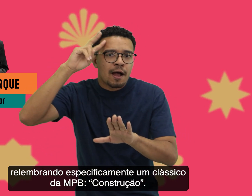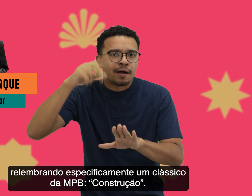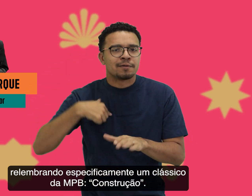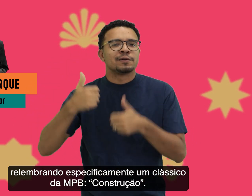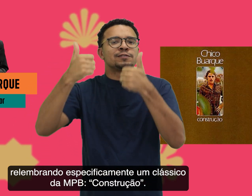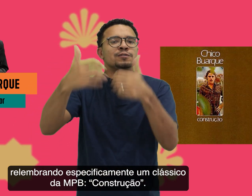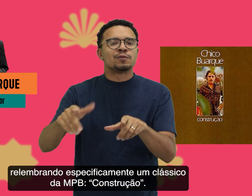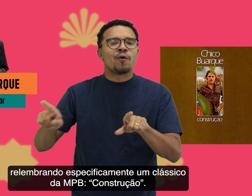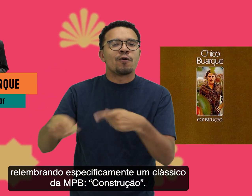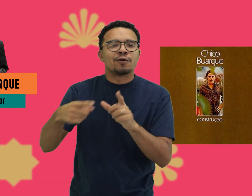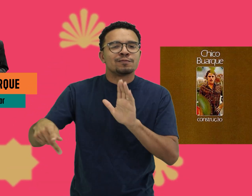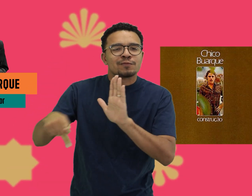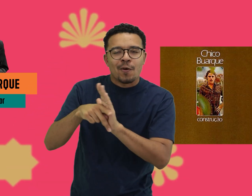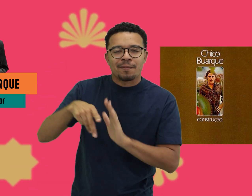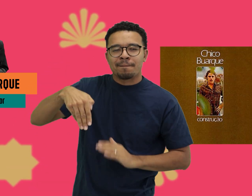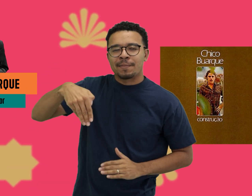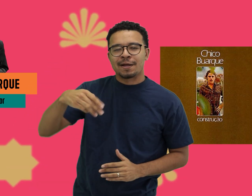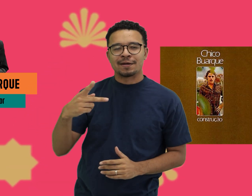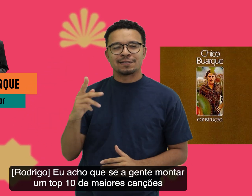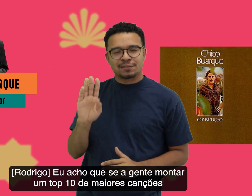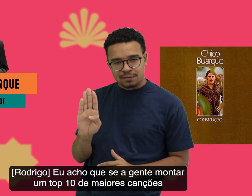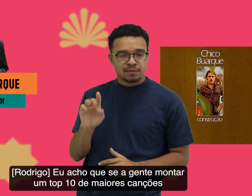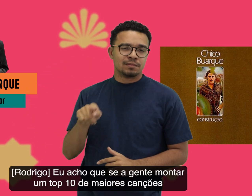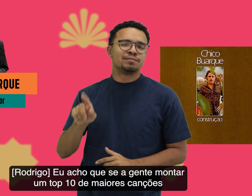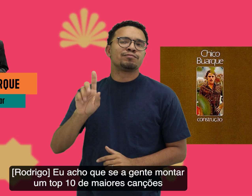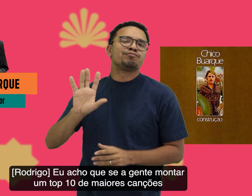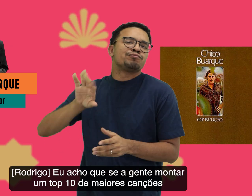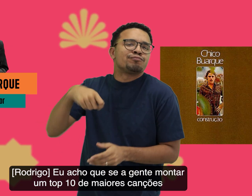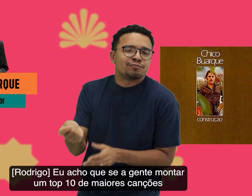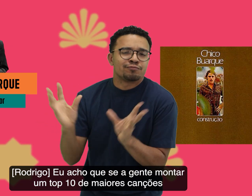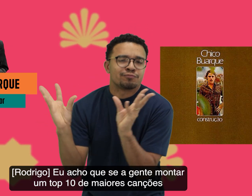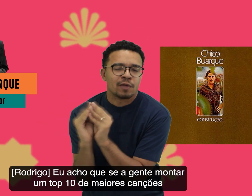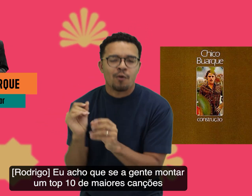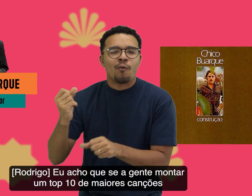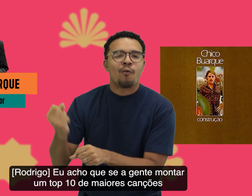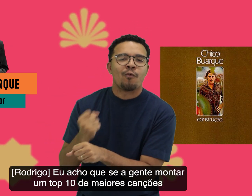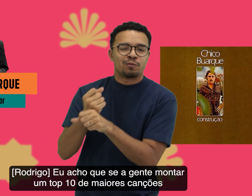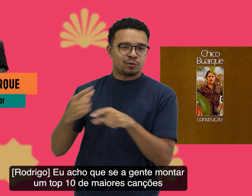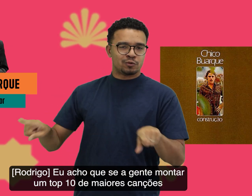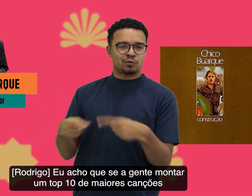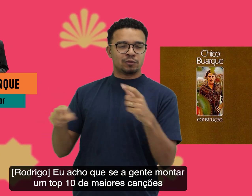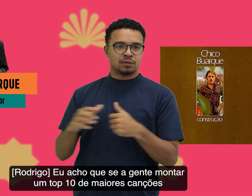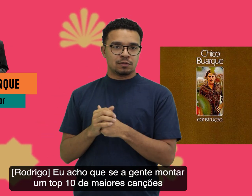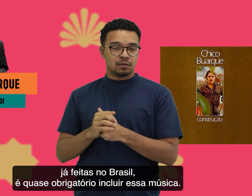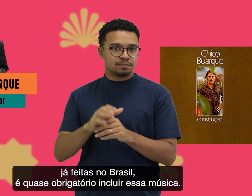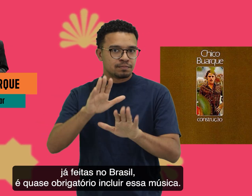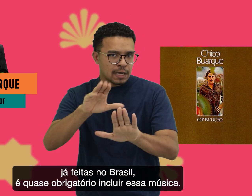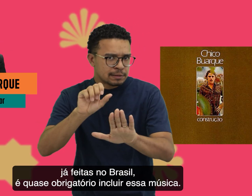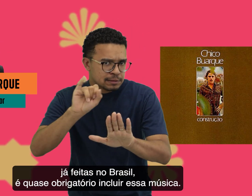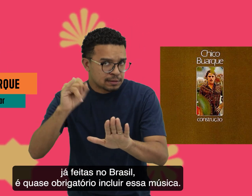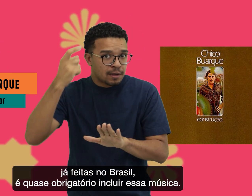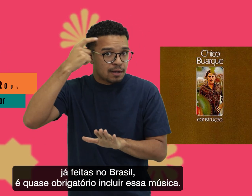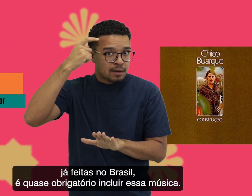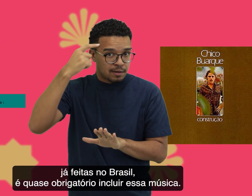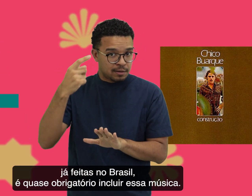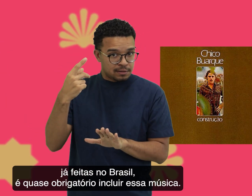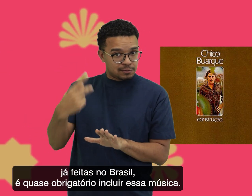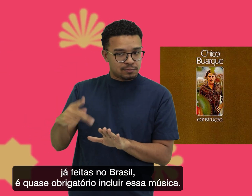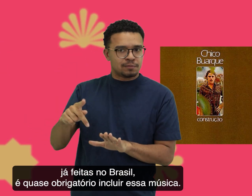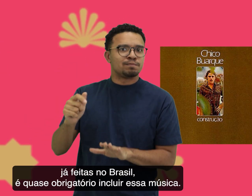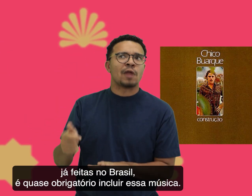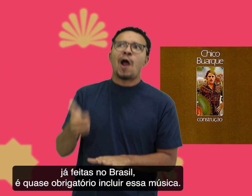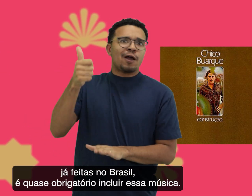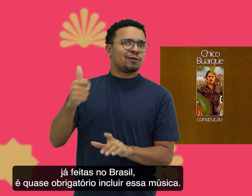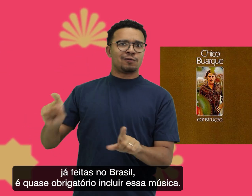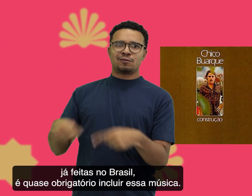da MPB, Construção. Eu acho que se a gente montar um top 10 de maiores canções já feitas no